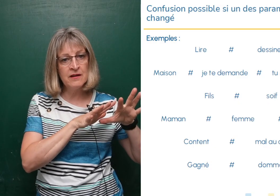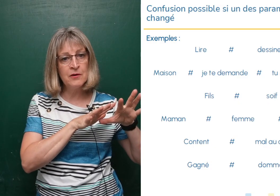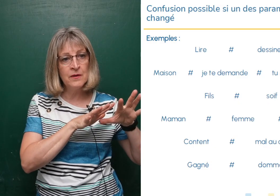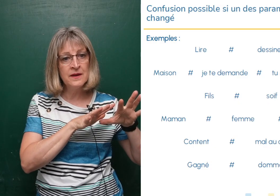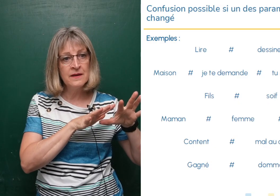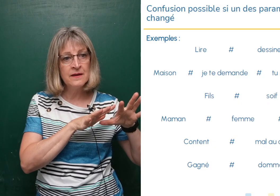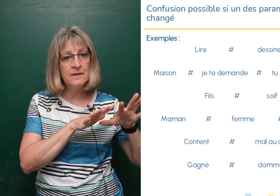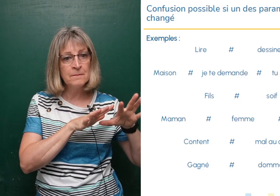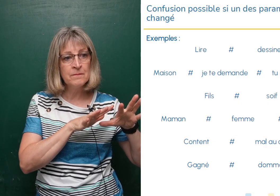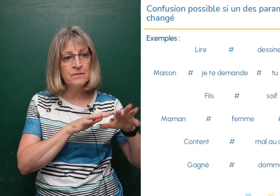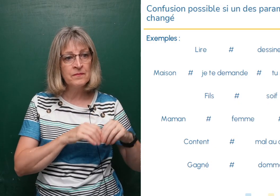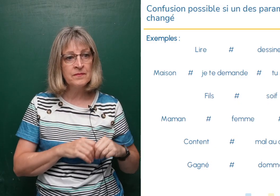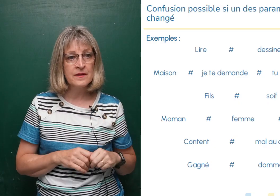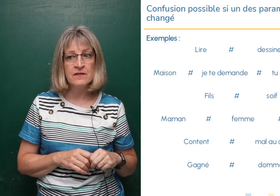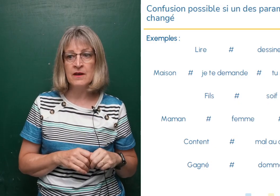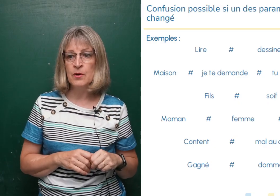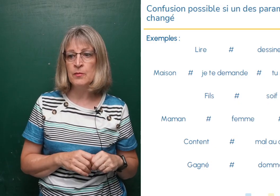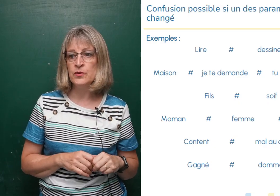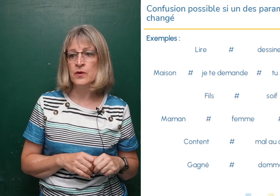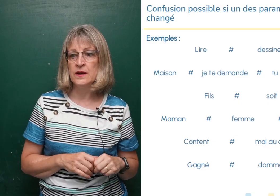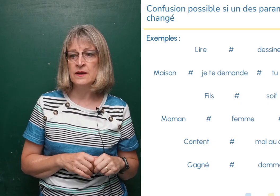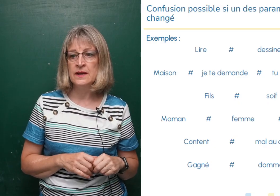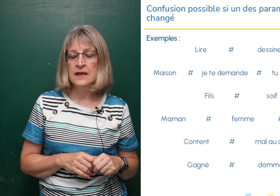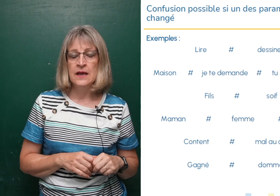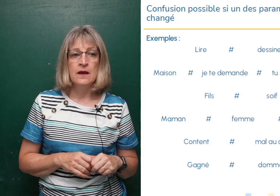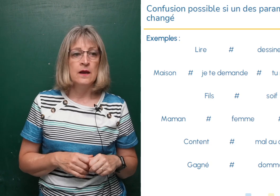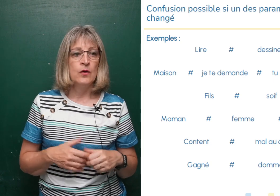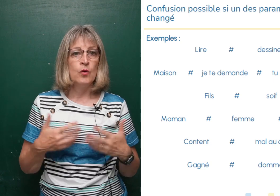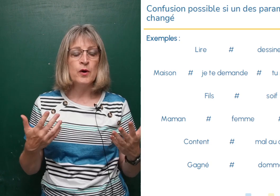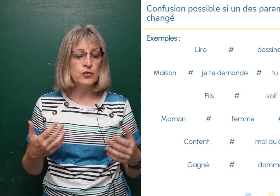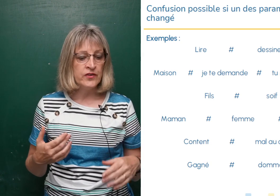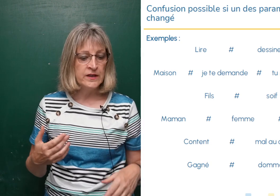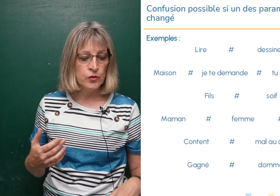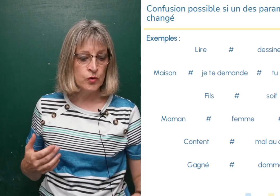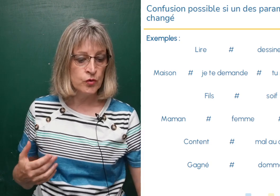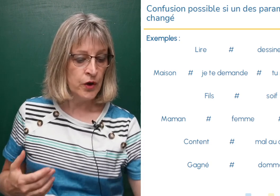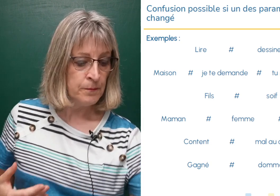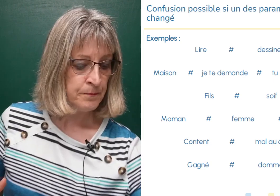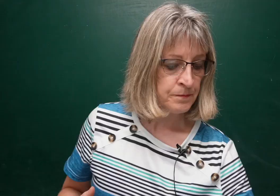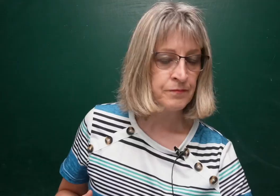avant, hein? C'est vraiment important, hein? On prend le signe content.